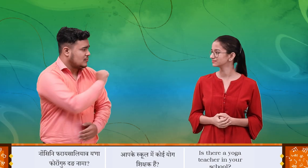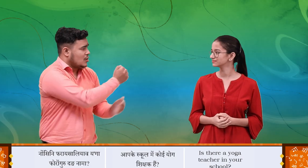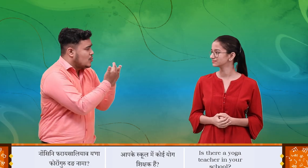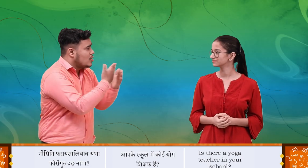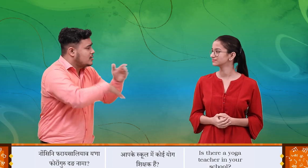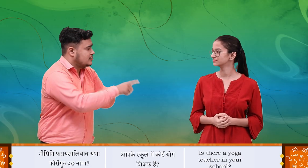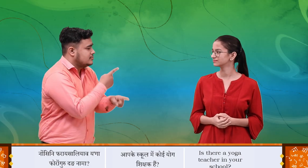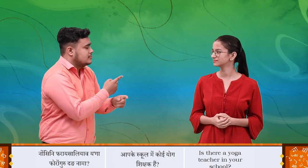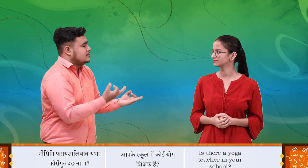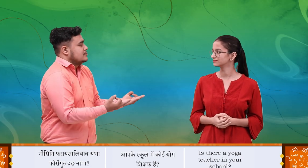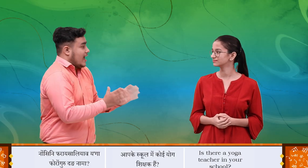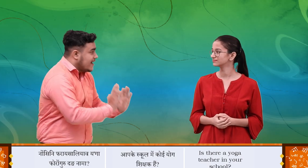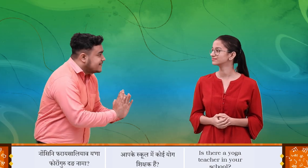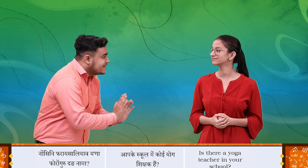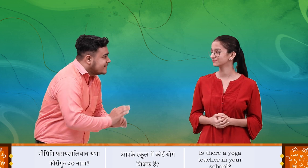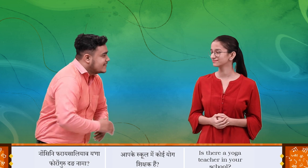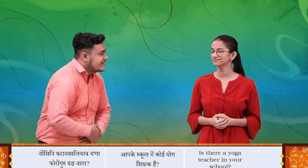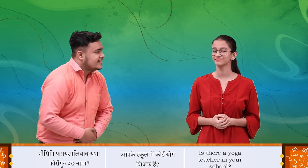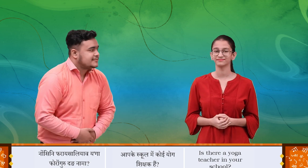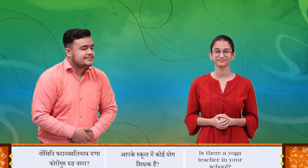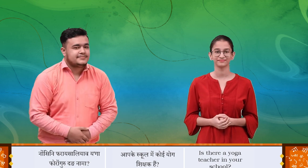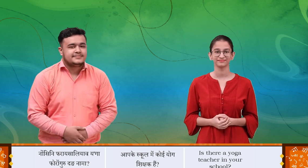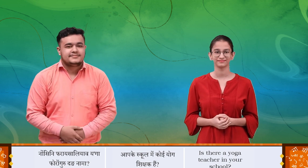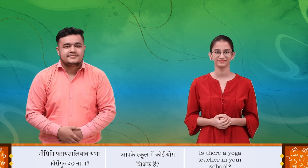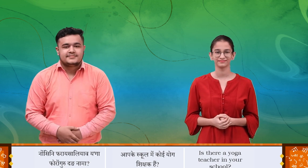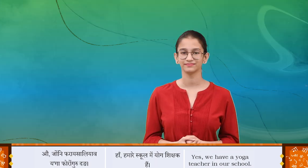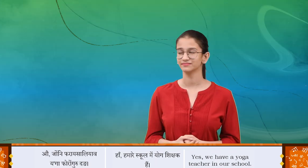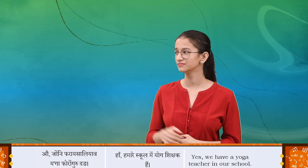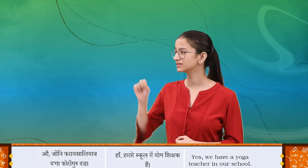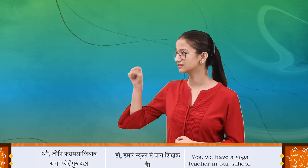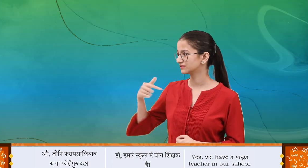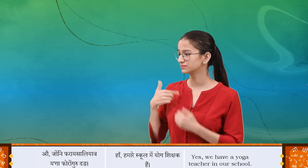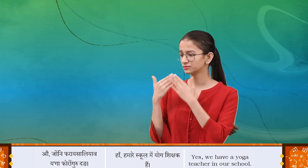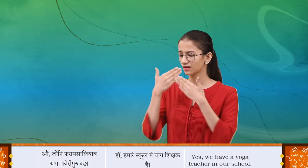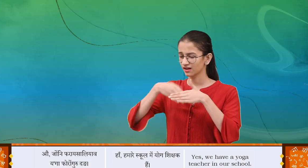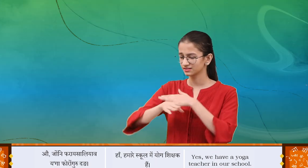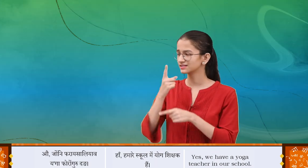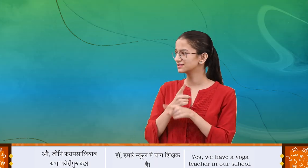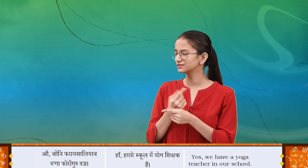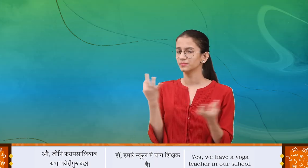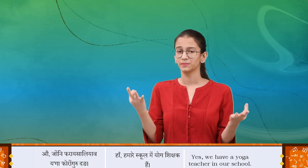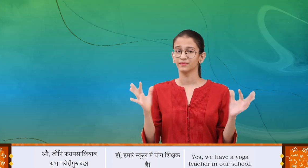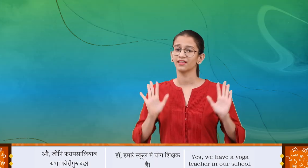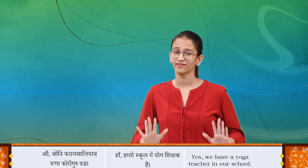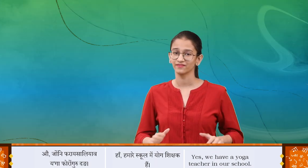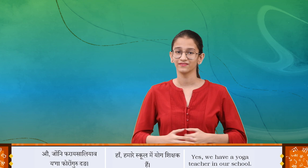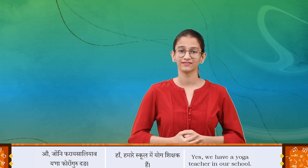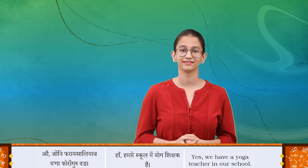Ningshini poraisaliyao yoga phurunguru dong nama? Oh, zengni poraisaliyao yoga phurunguru dong.